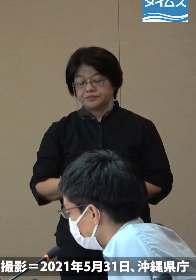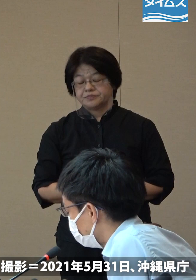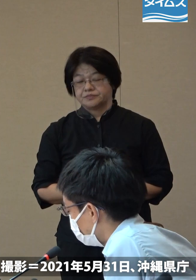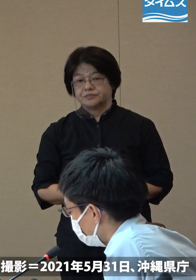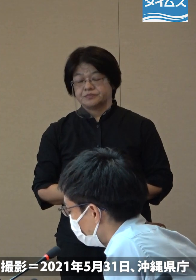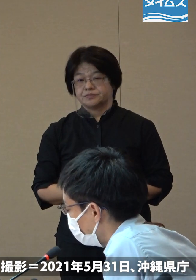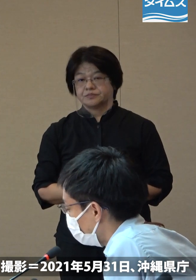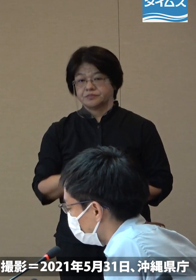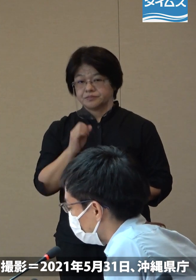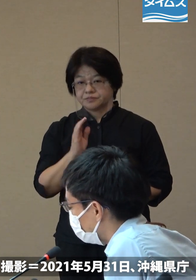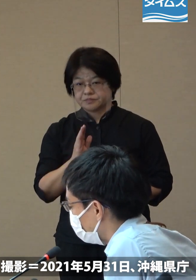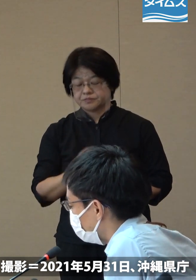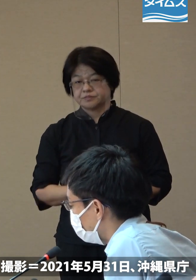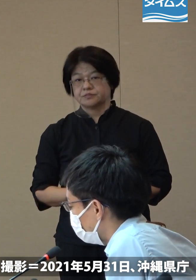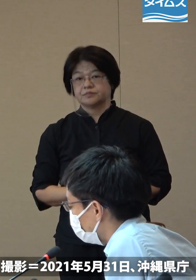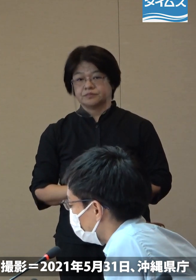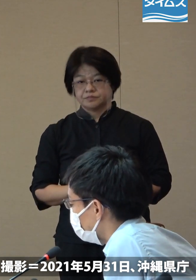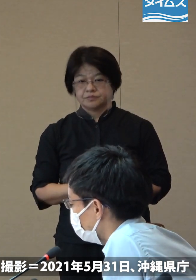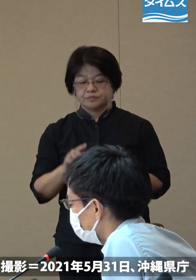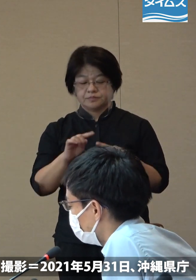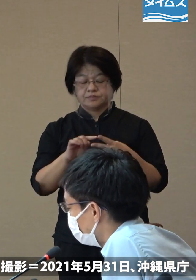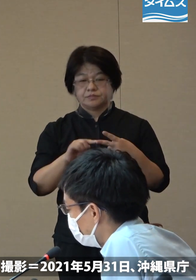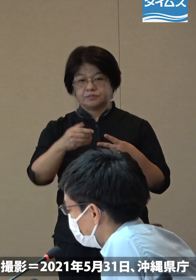はい、よろしくお願いします。